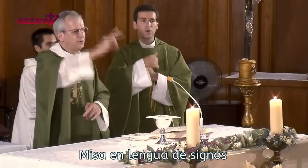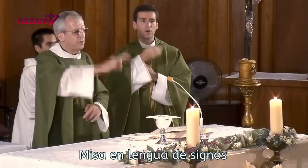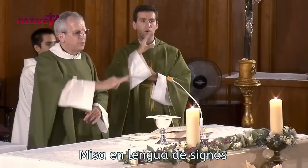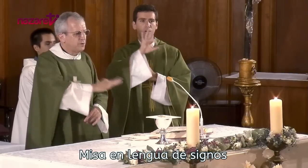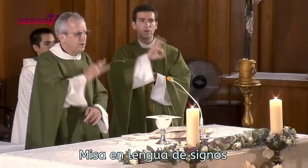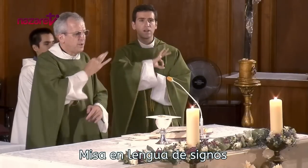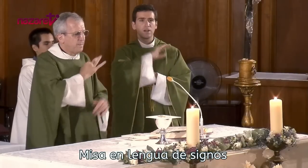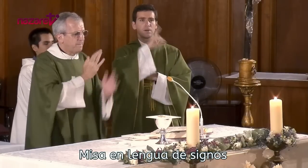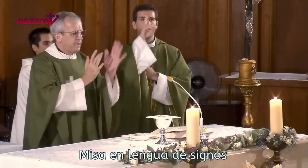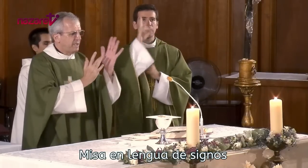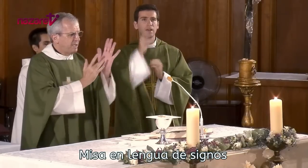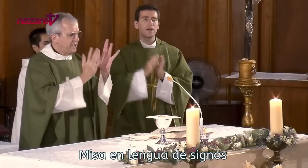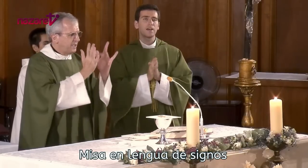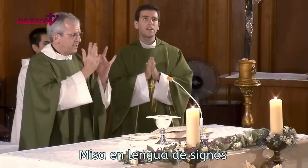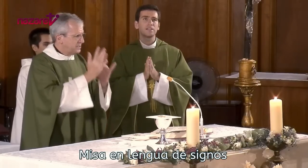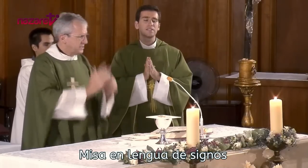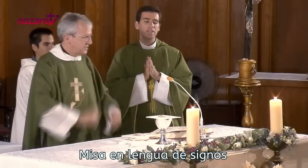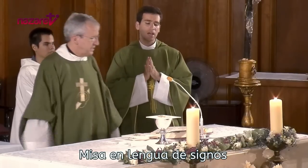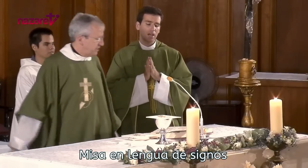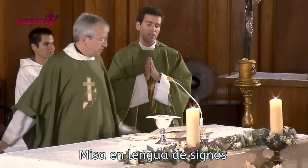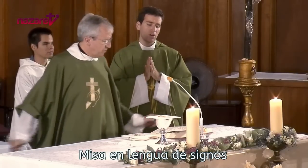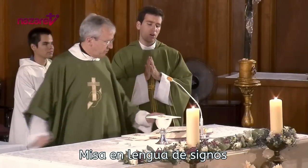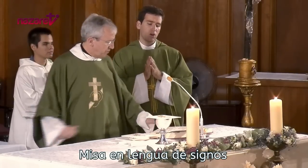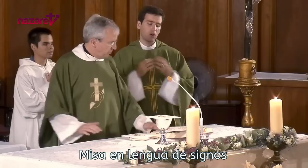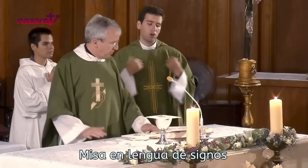resurrección. Ven, Señor